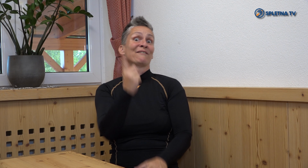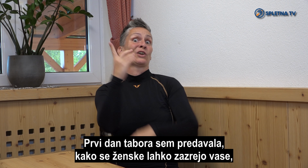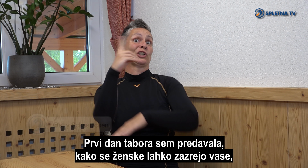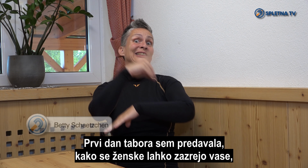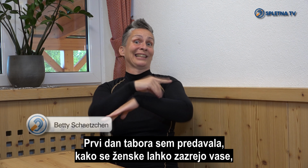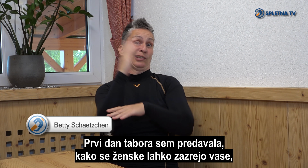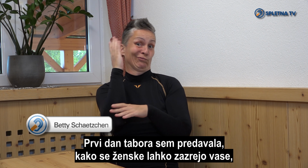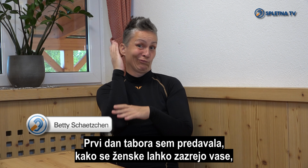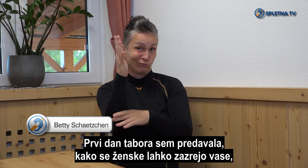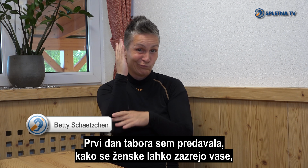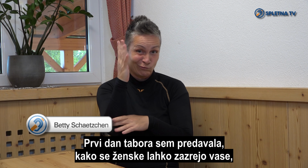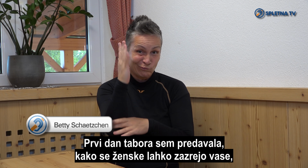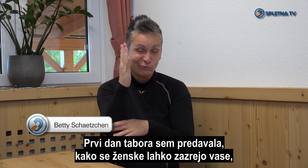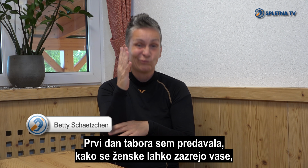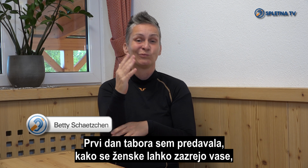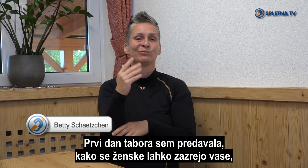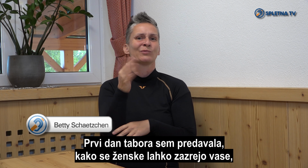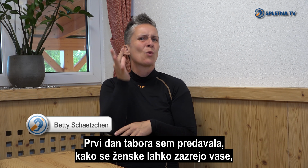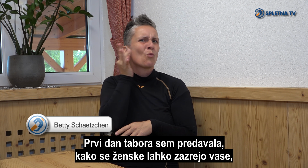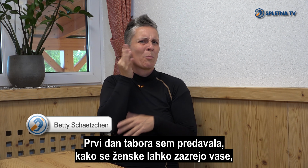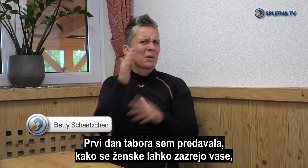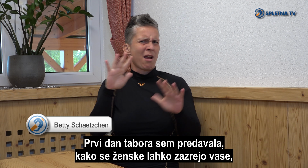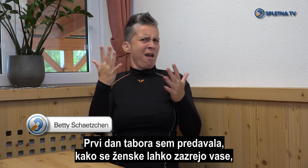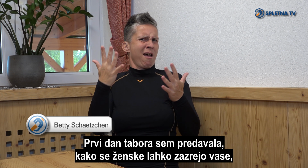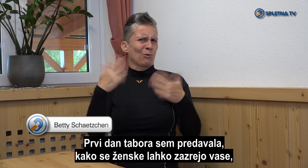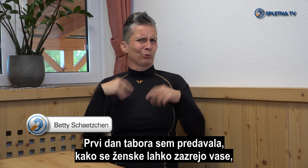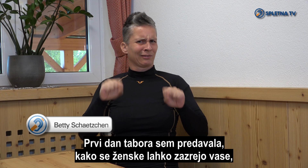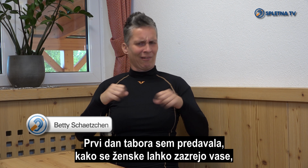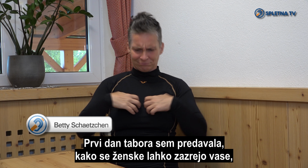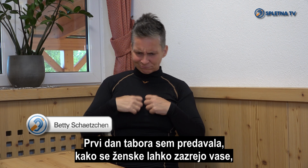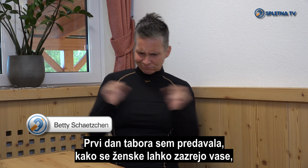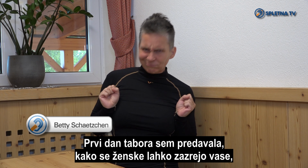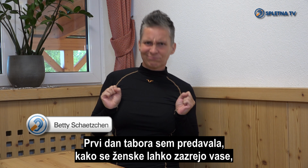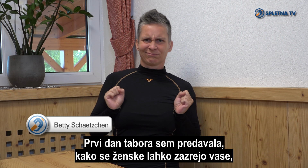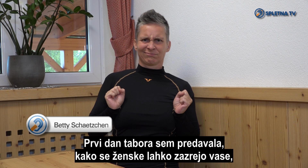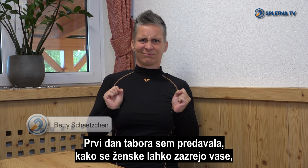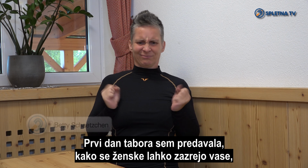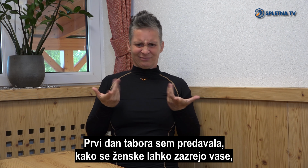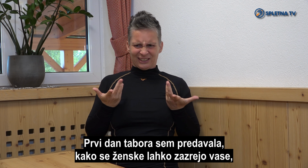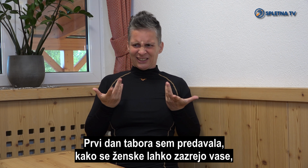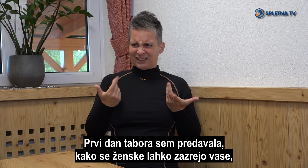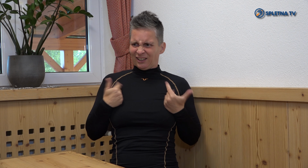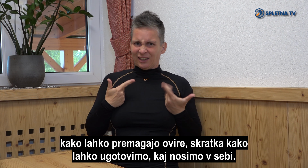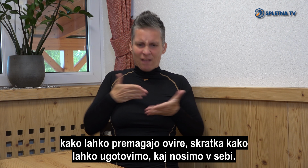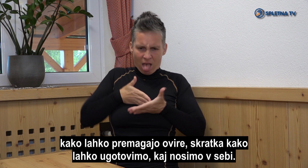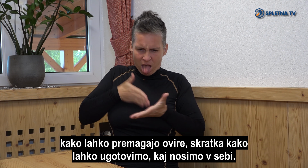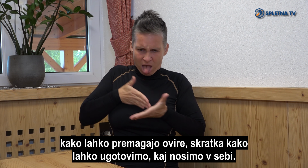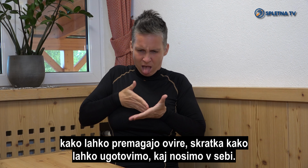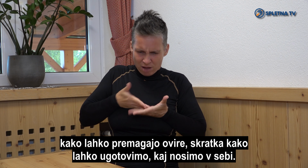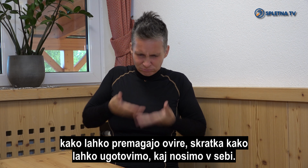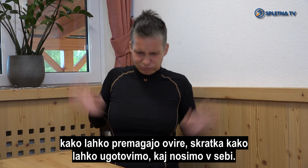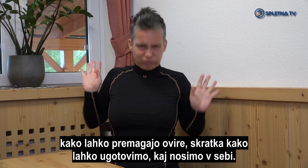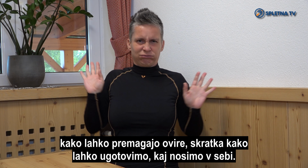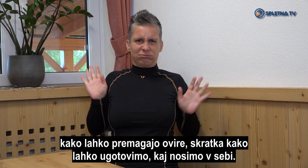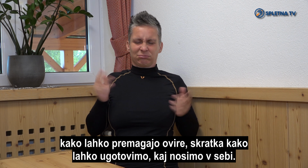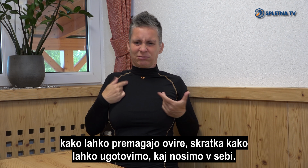Prvi dan tabora sem predavala, kako se ženske lahko zazrejo vase, kako lahko premagajo ovire, skratka, kako lahko ugotovimo, kaj nosimo